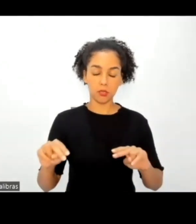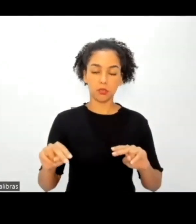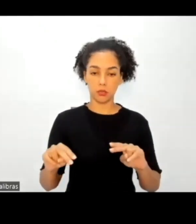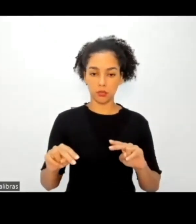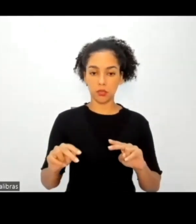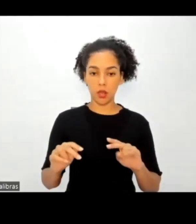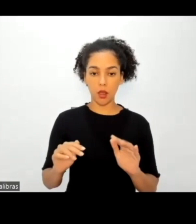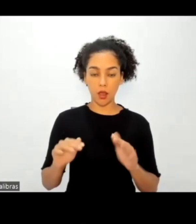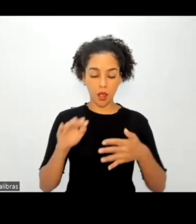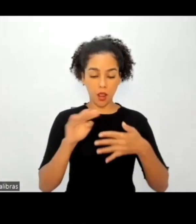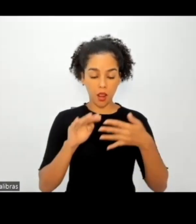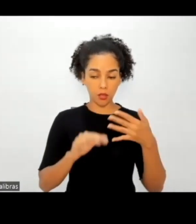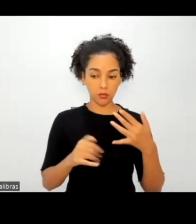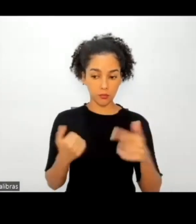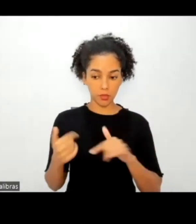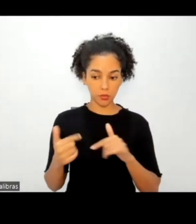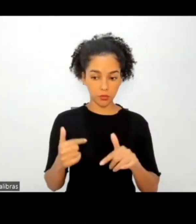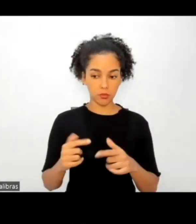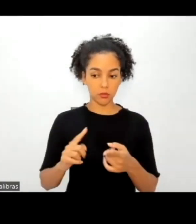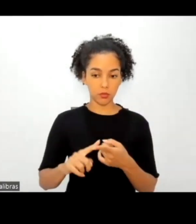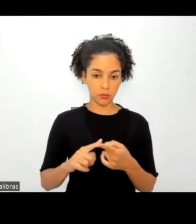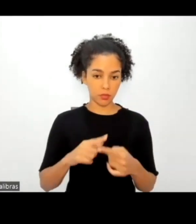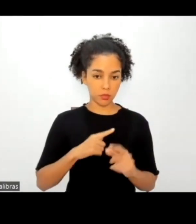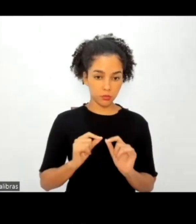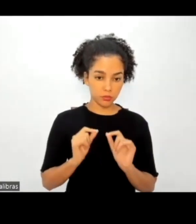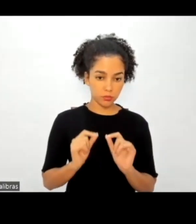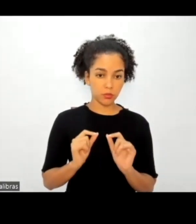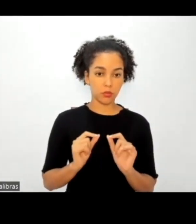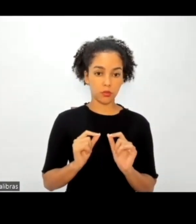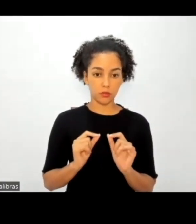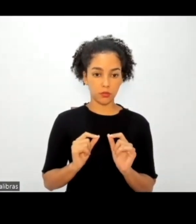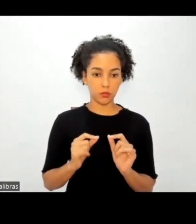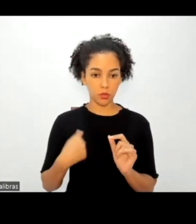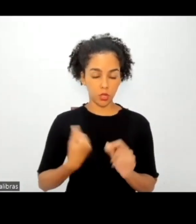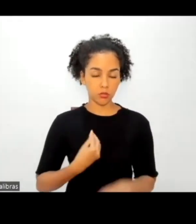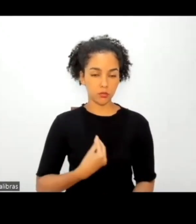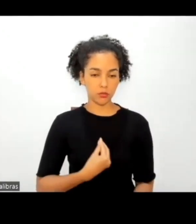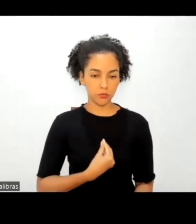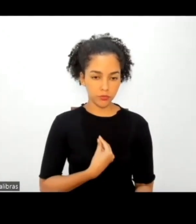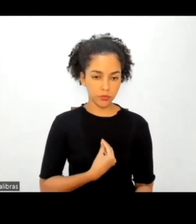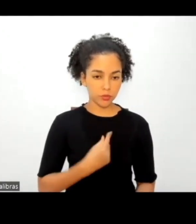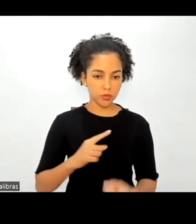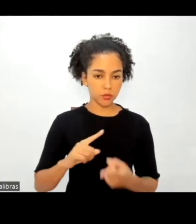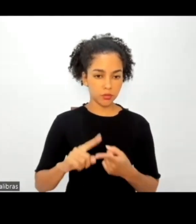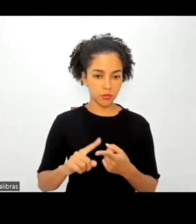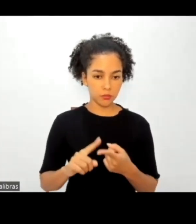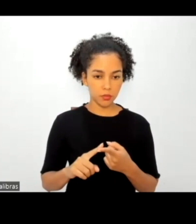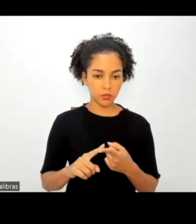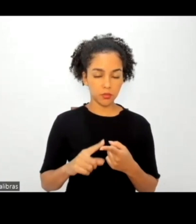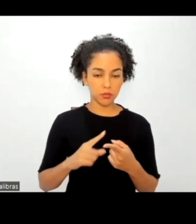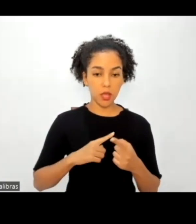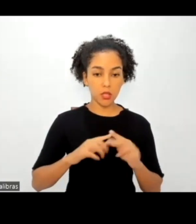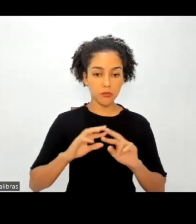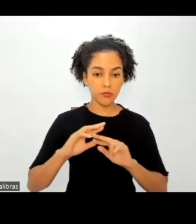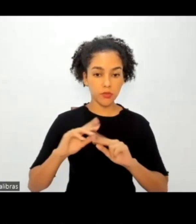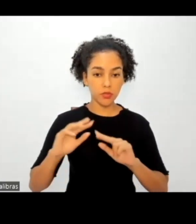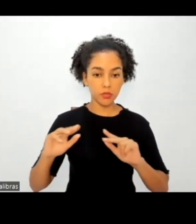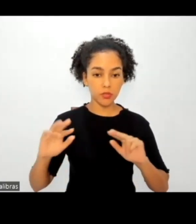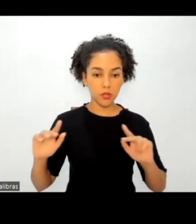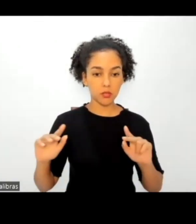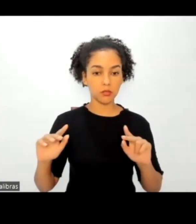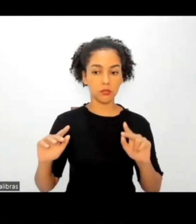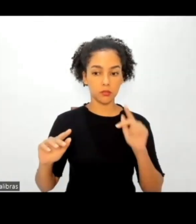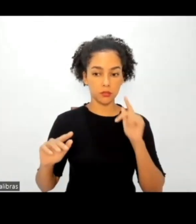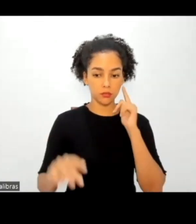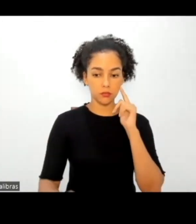e seguir, né, ecoando nossas vozes, nossas vidas, também reconhecendo essa diversidade, né, e seguir na